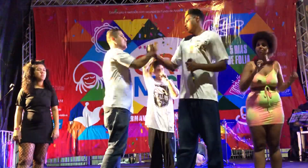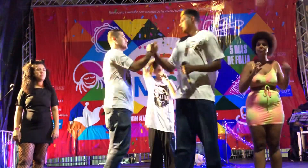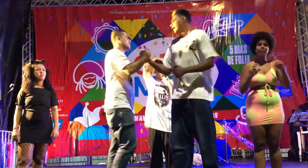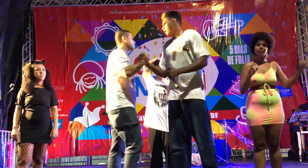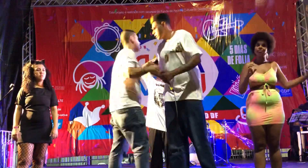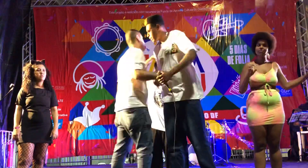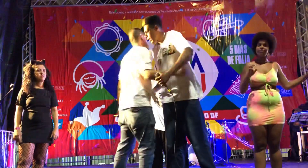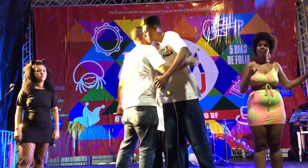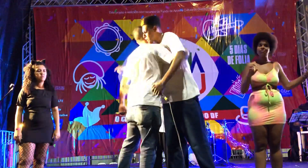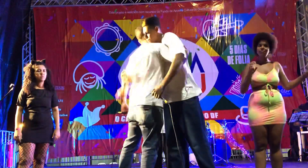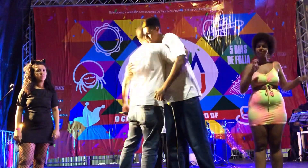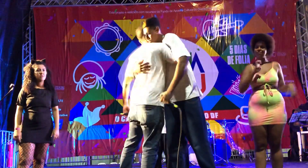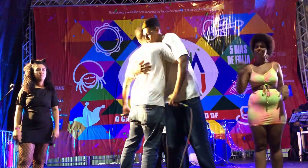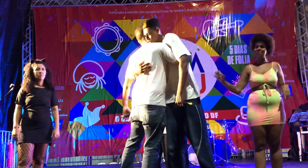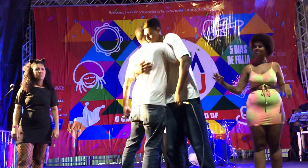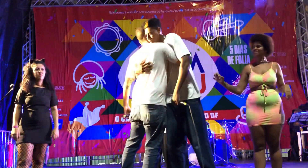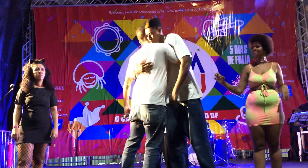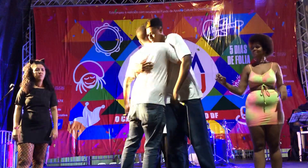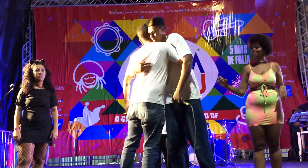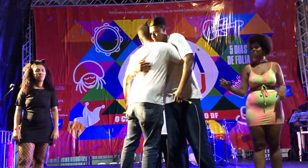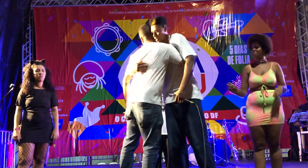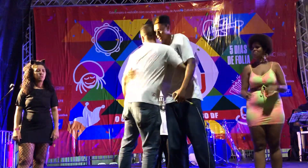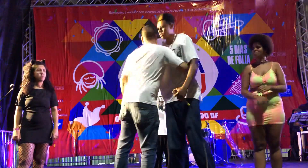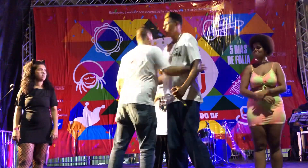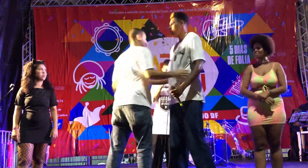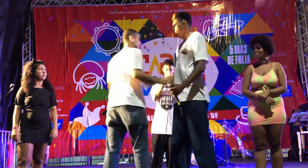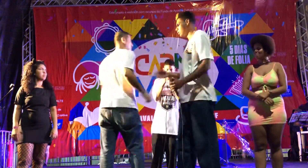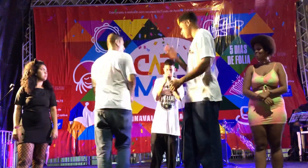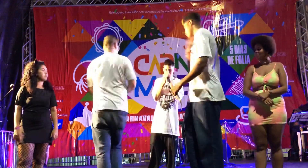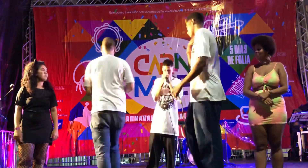Hate. DJ. Hate tá